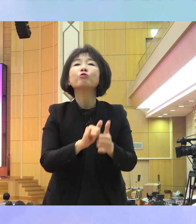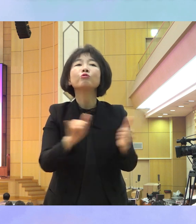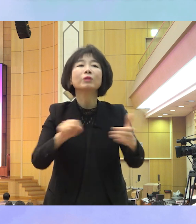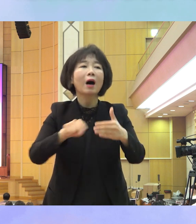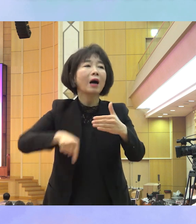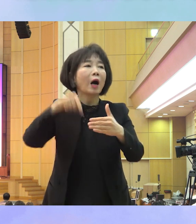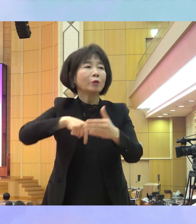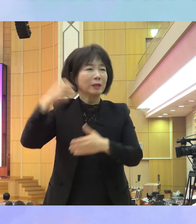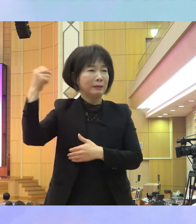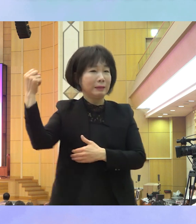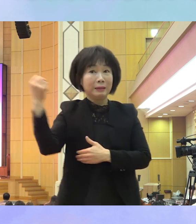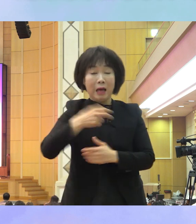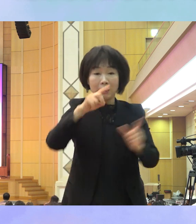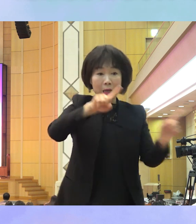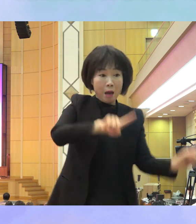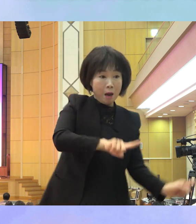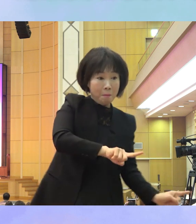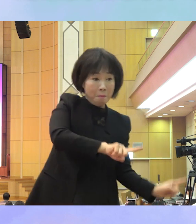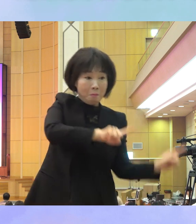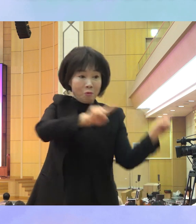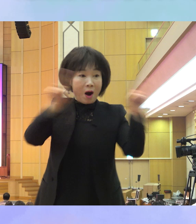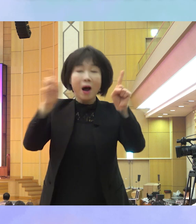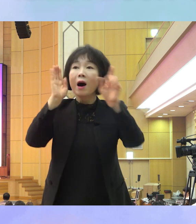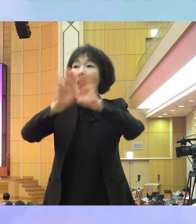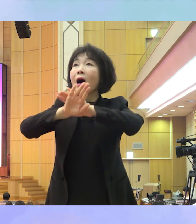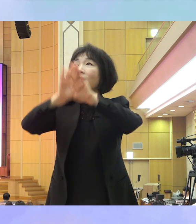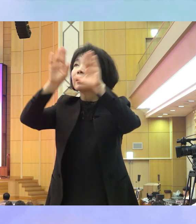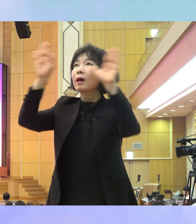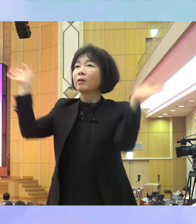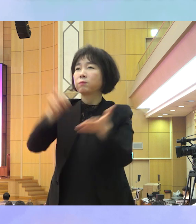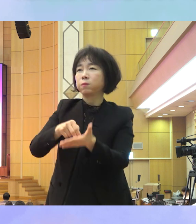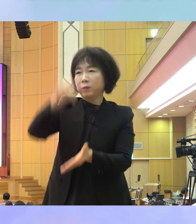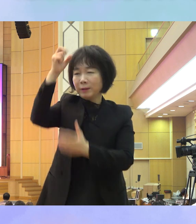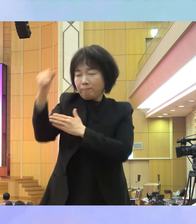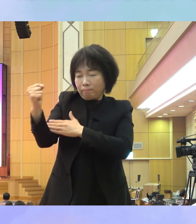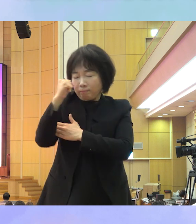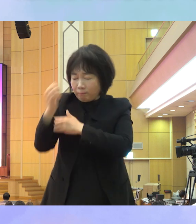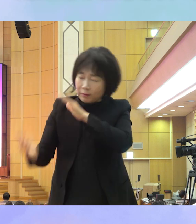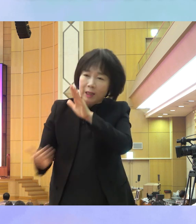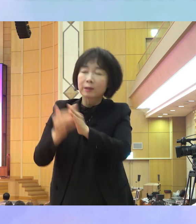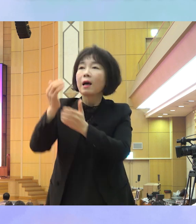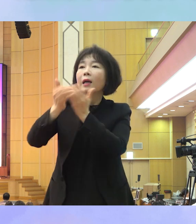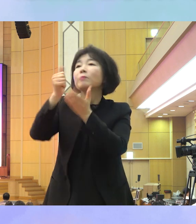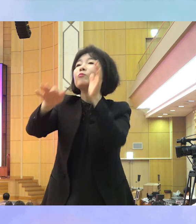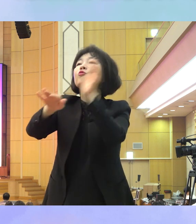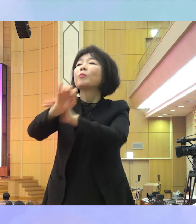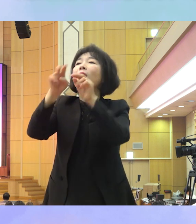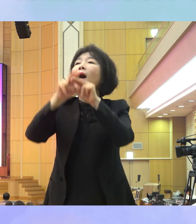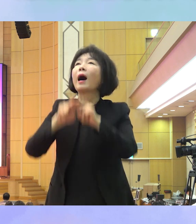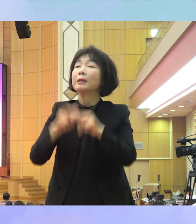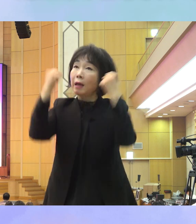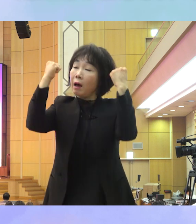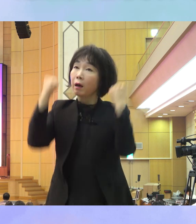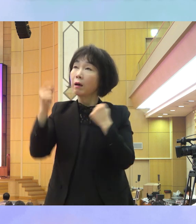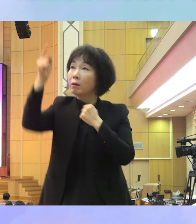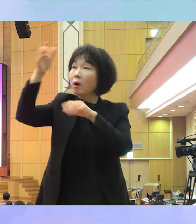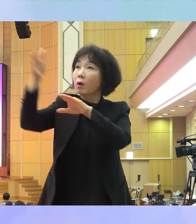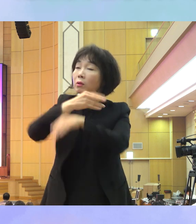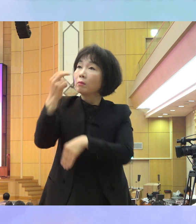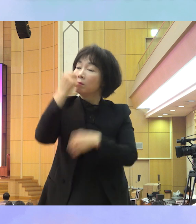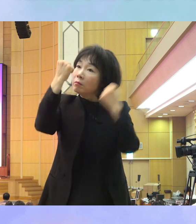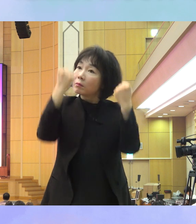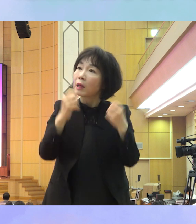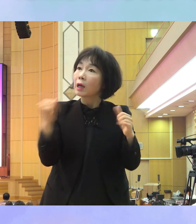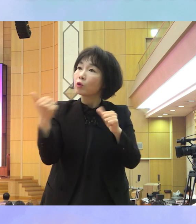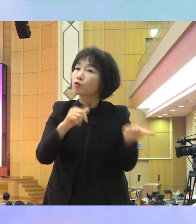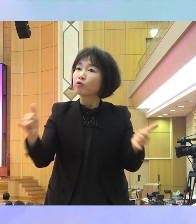만에 죽은 자 가운데서 다시 살아나시며 하늘에 오르사 전능하신 하나님 우편에 앉아 계시다가